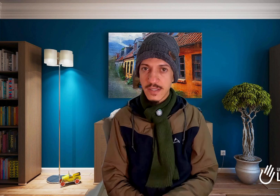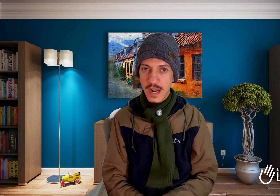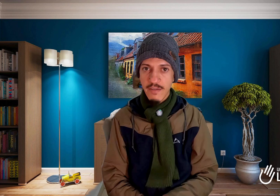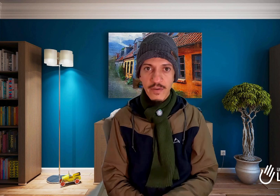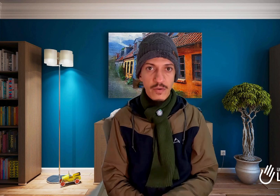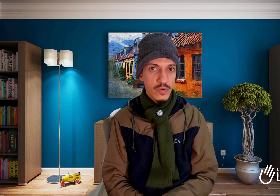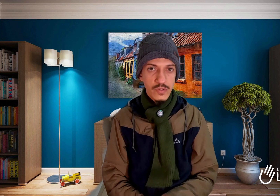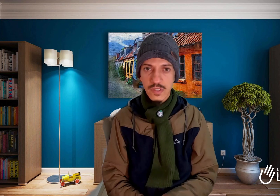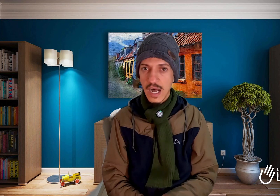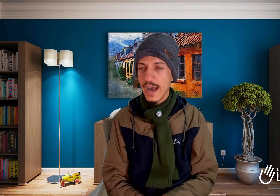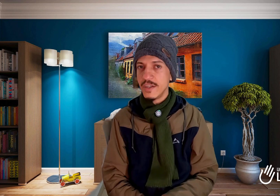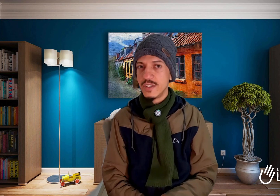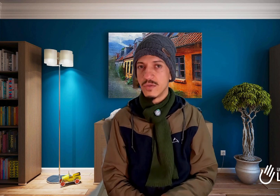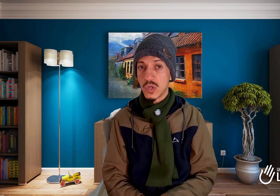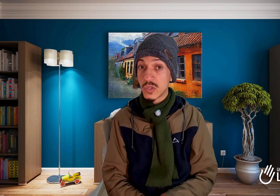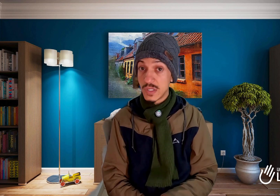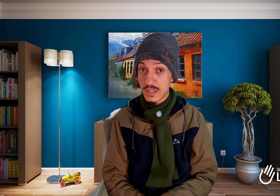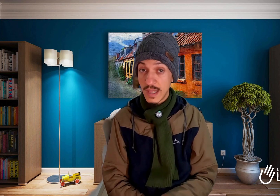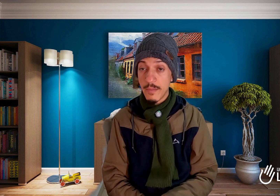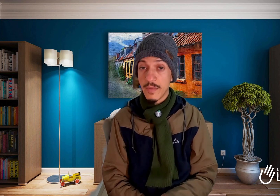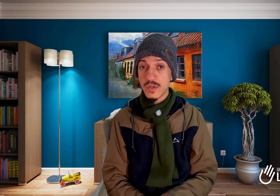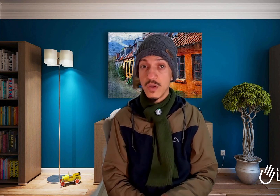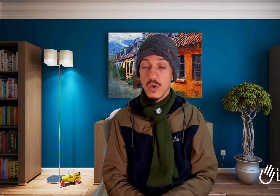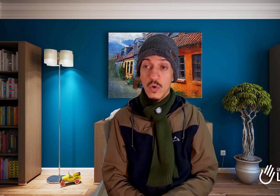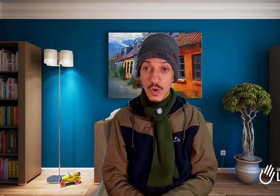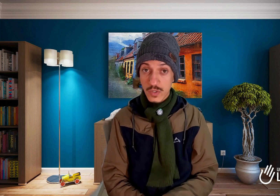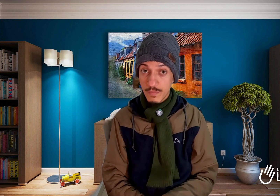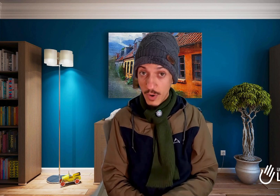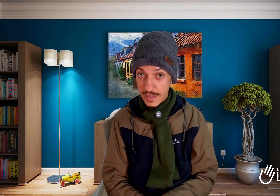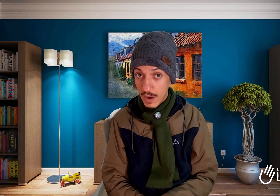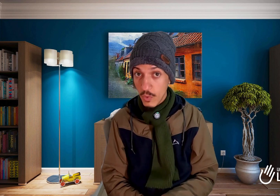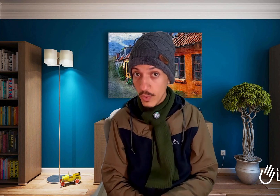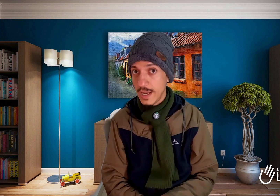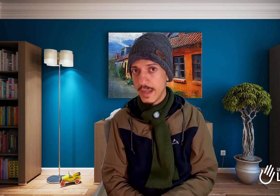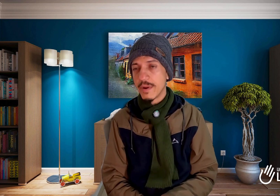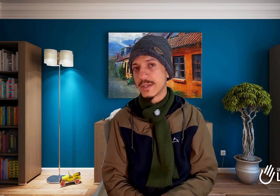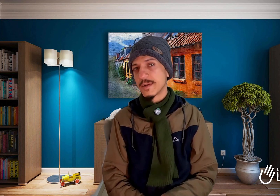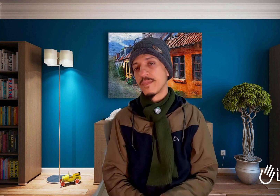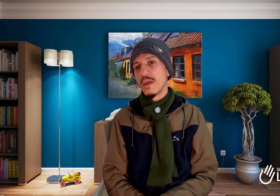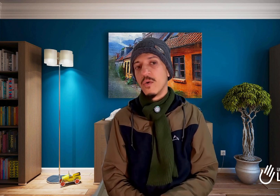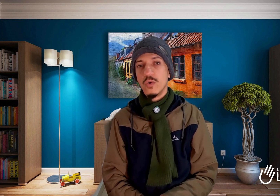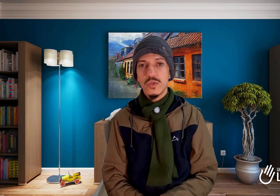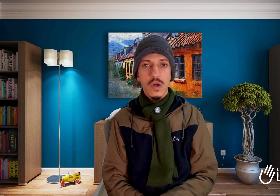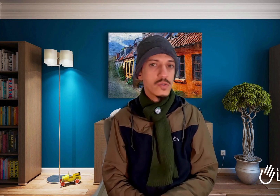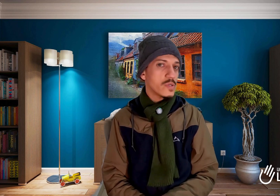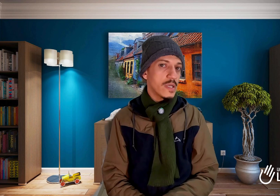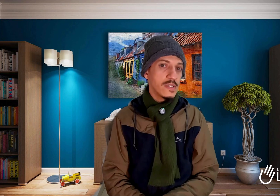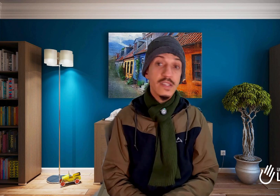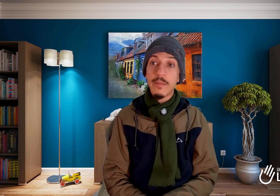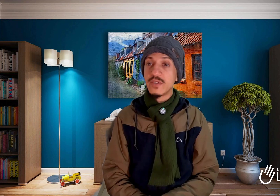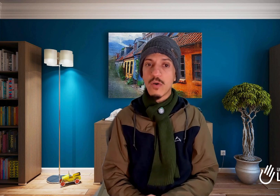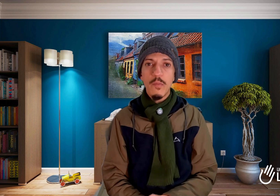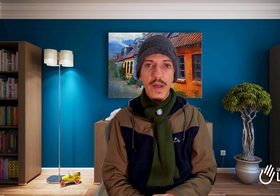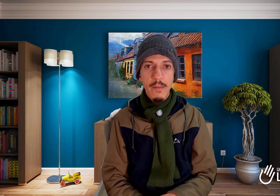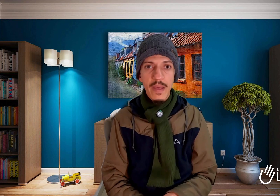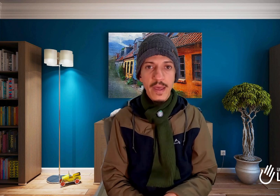Unidestrava, o nosso site, os nossos sistemas, o nosso portal Unilibras, os nossos sistemas de acompanhamento,